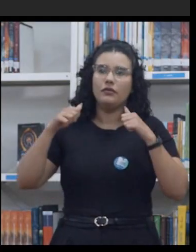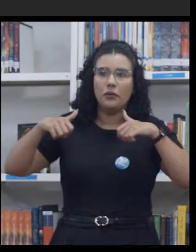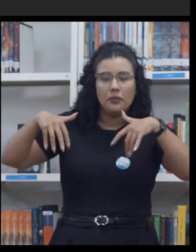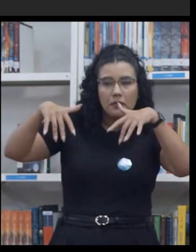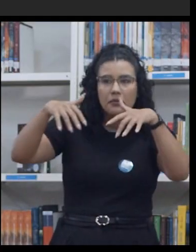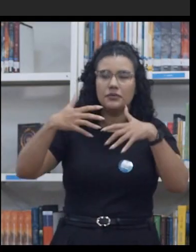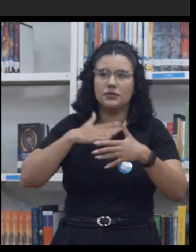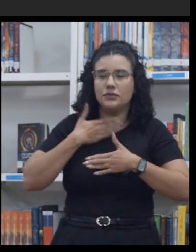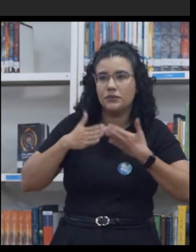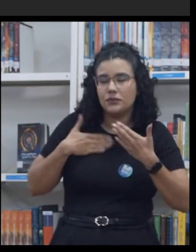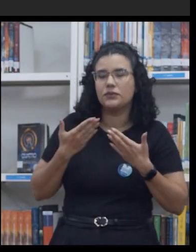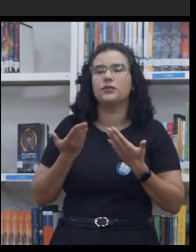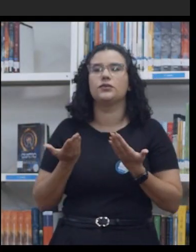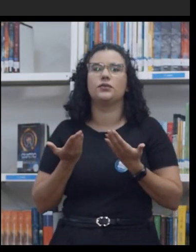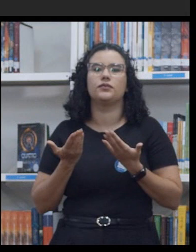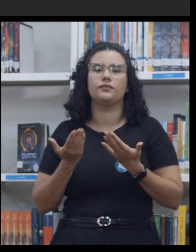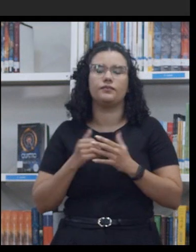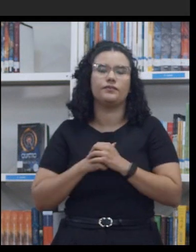assombroso,